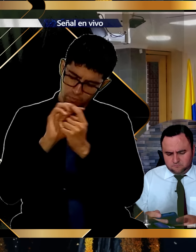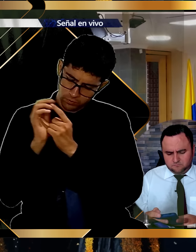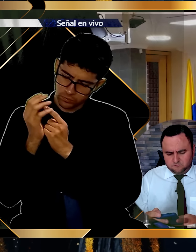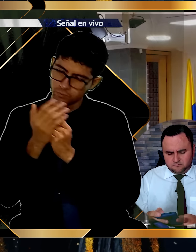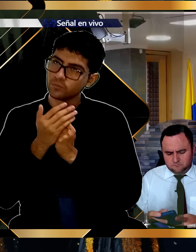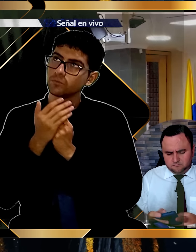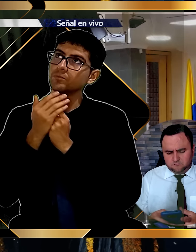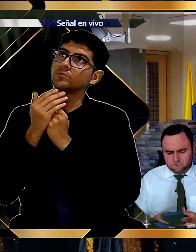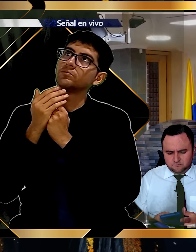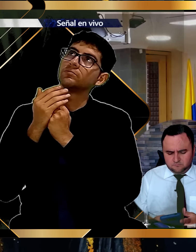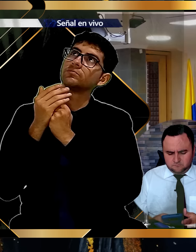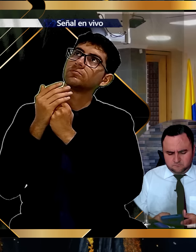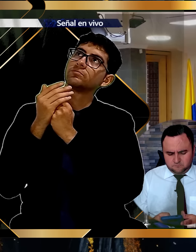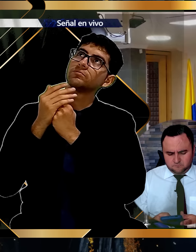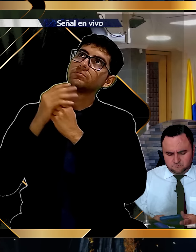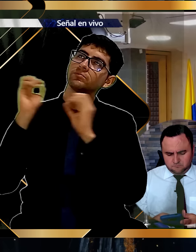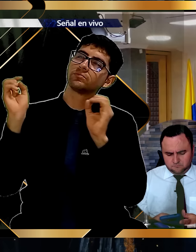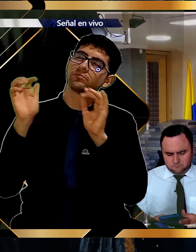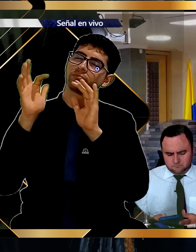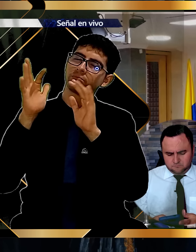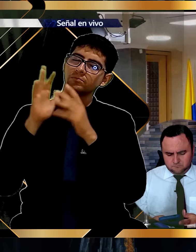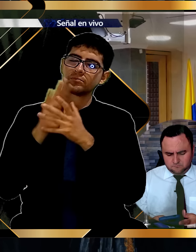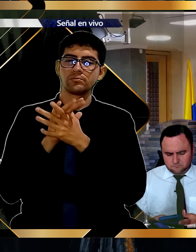No permitas ese miedo.